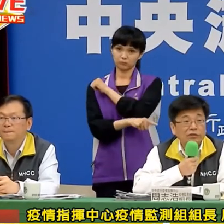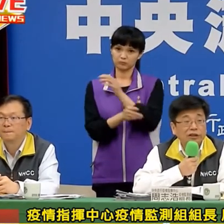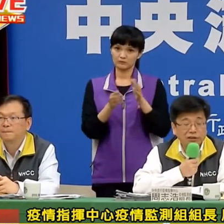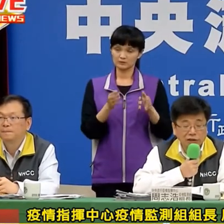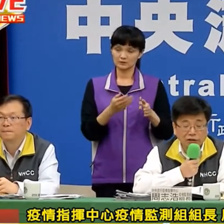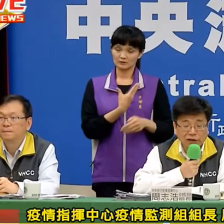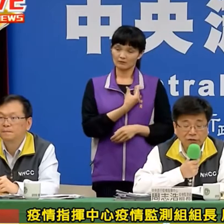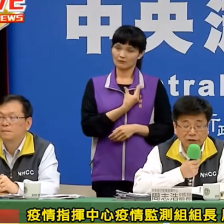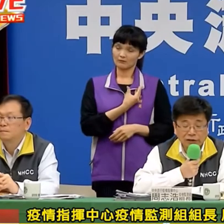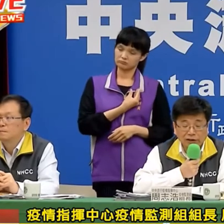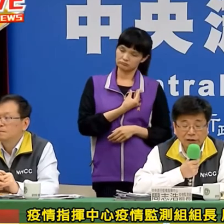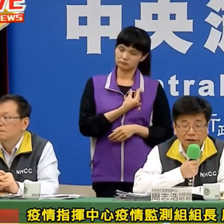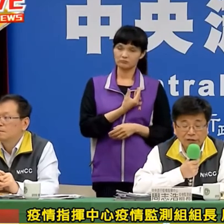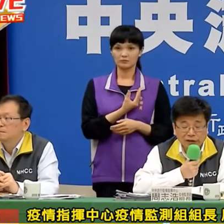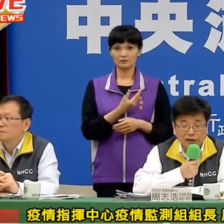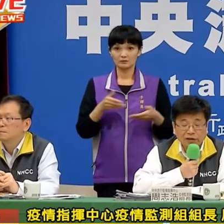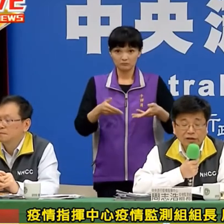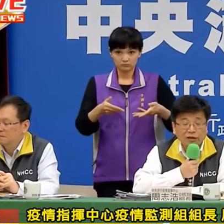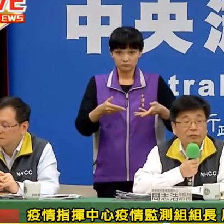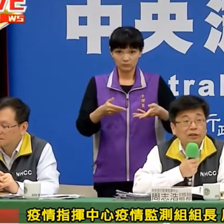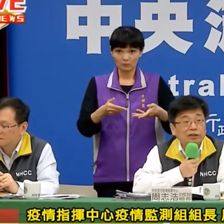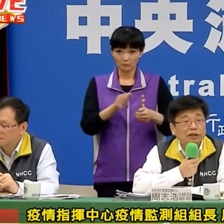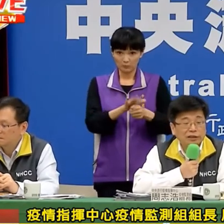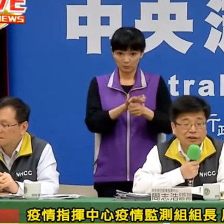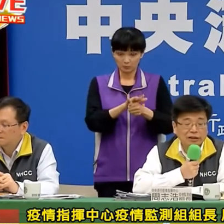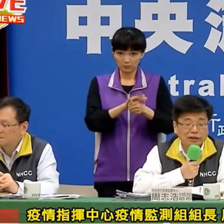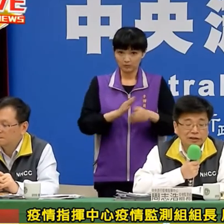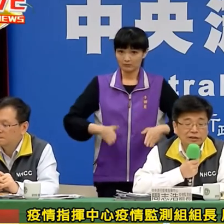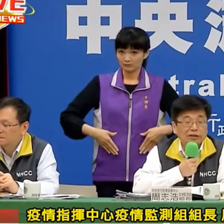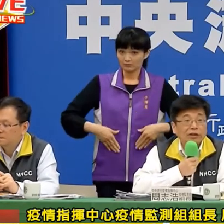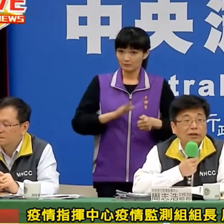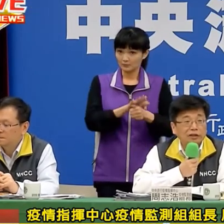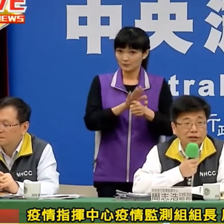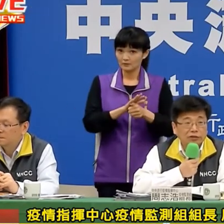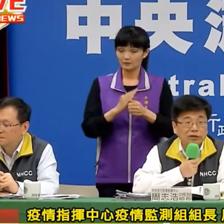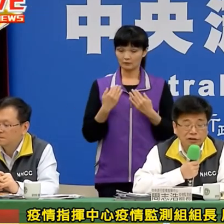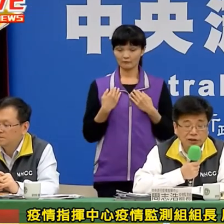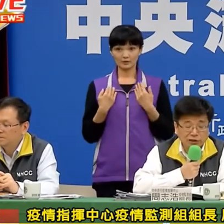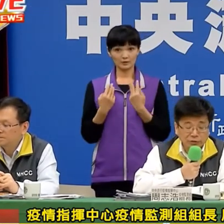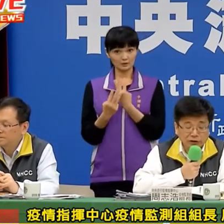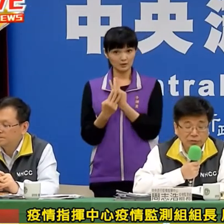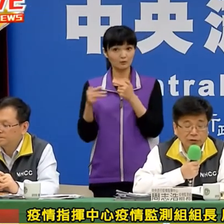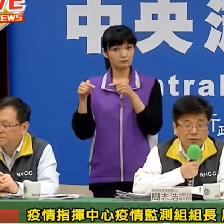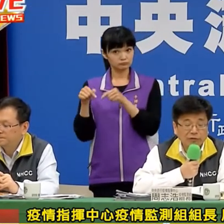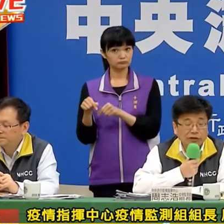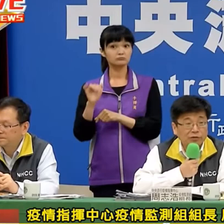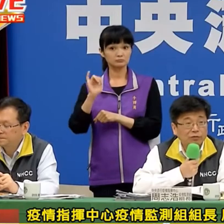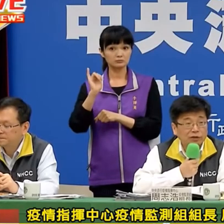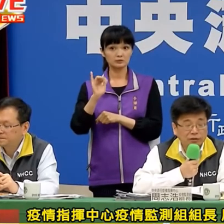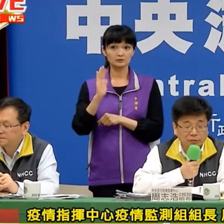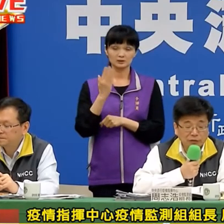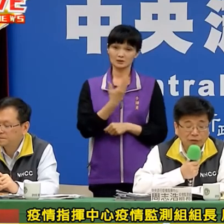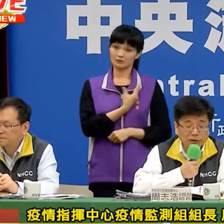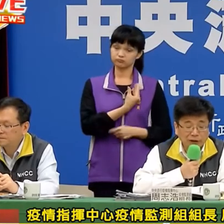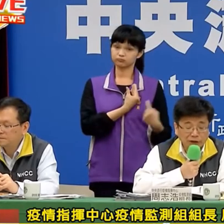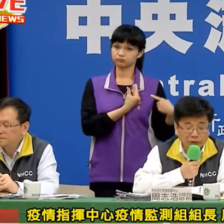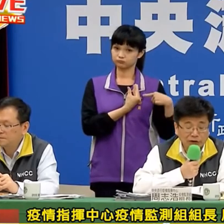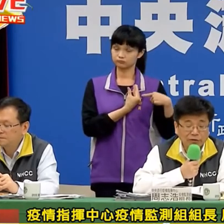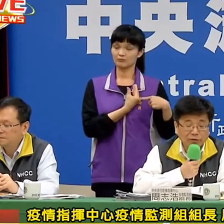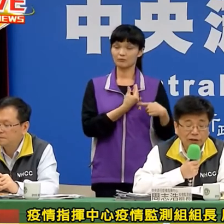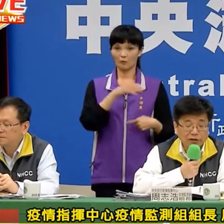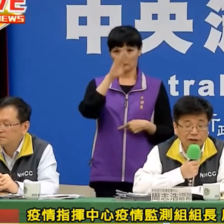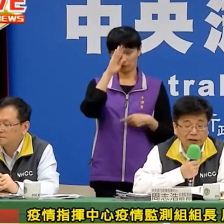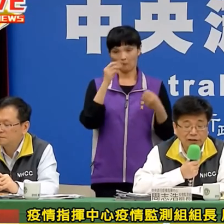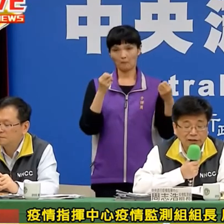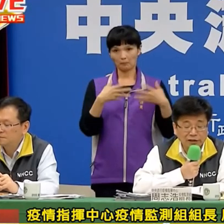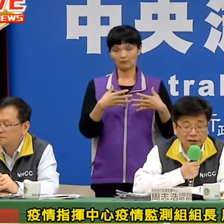然是极力的抢救，但是到后来虽然肺炎好明显的改善了，但是 那的确是心脏的问题没有办法处理，没有办法把